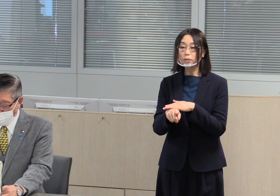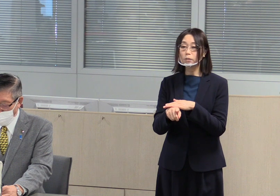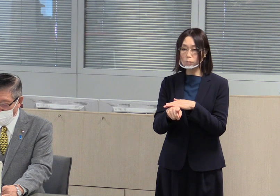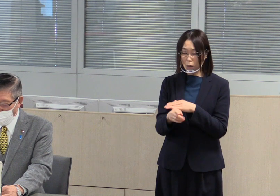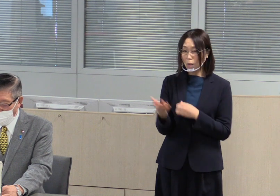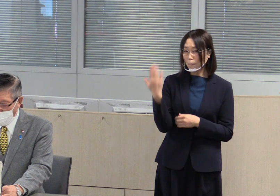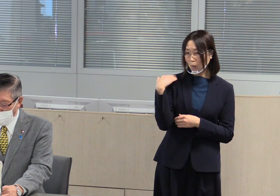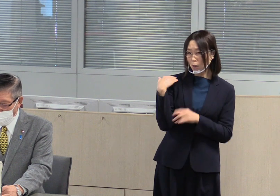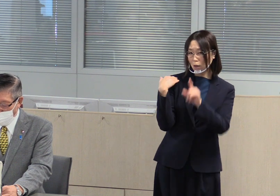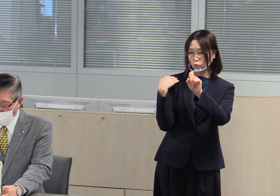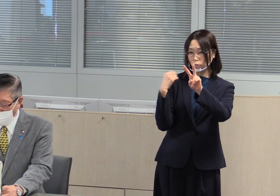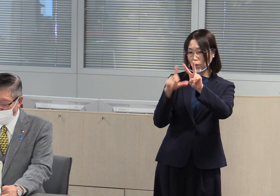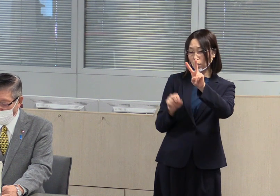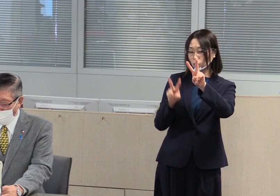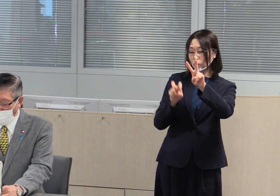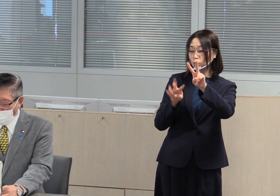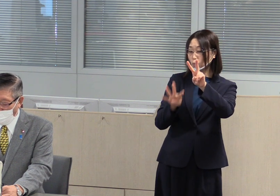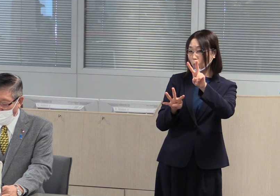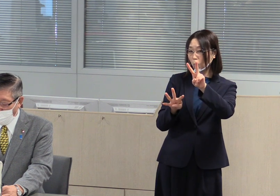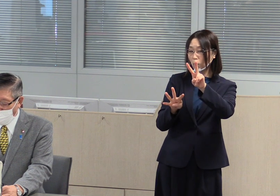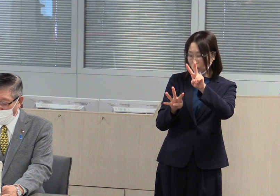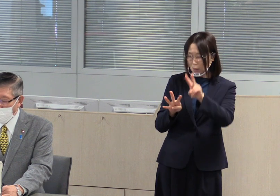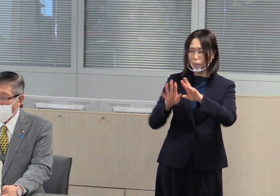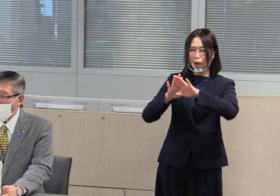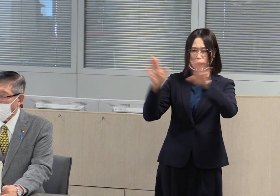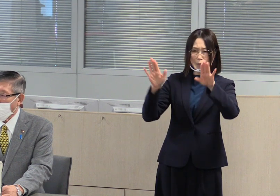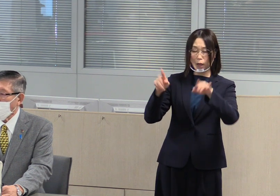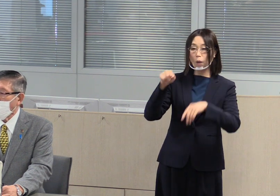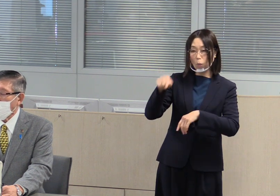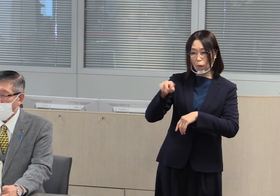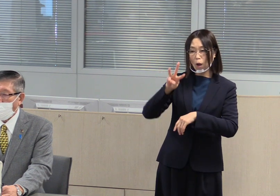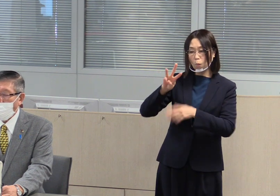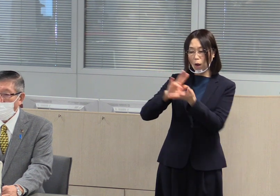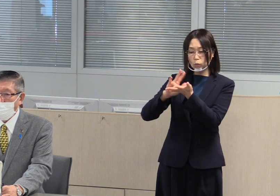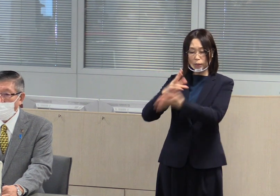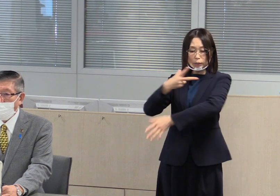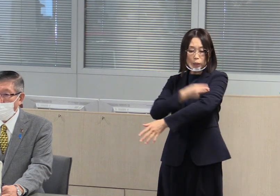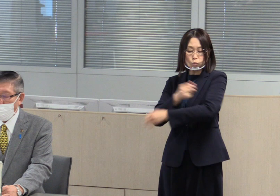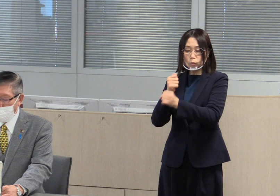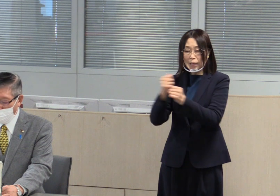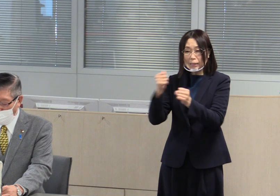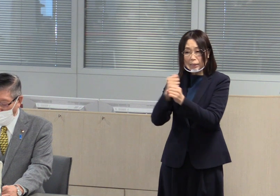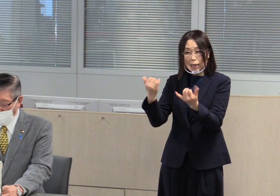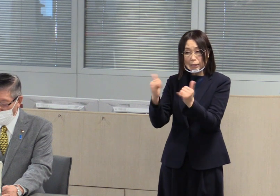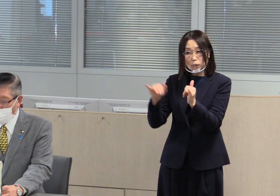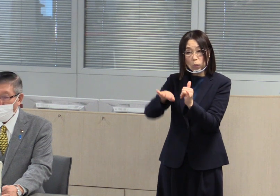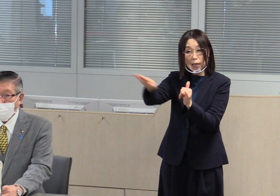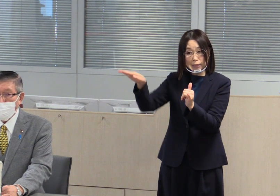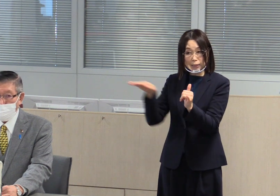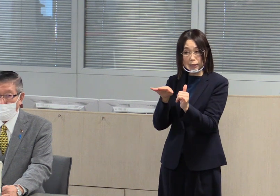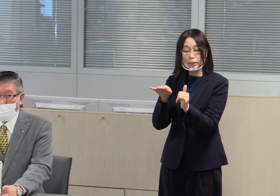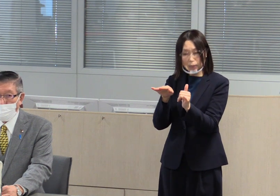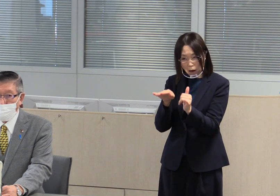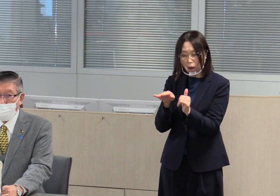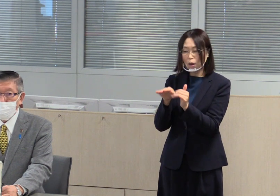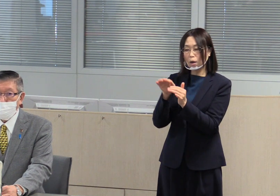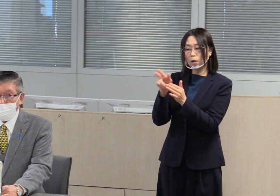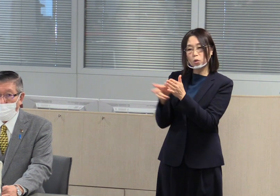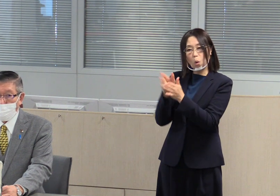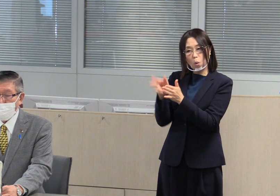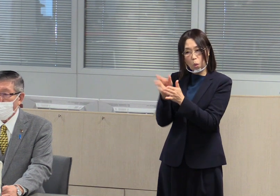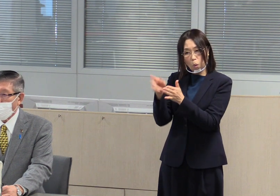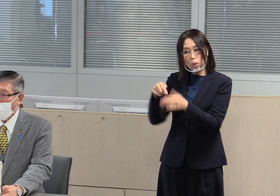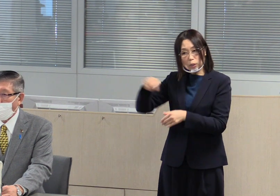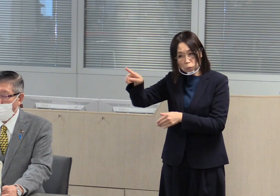先月の24日から開始したのは、ワクチン接種ができない方が、例えば旅行する場合こういう時